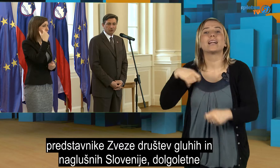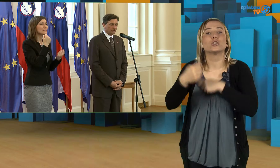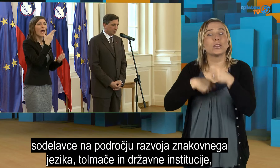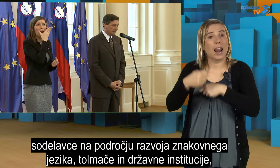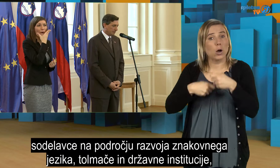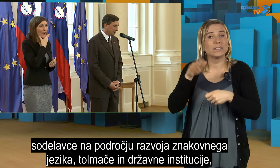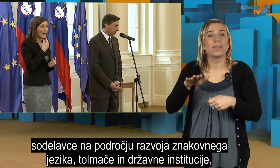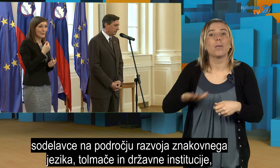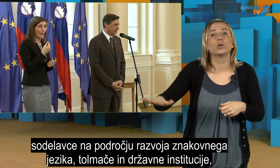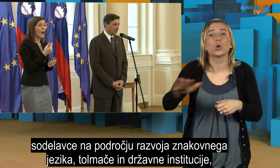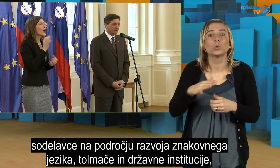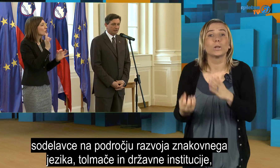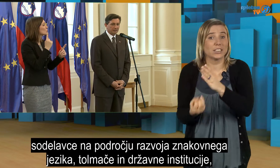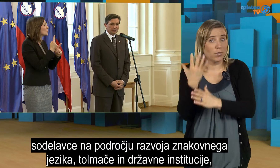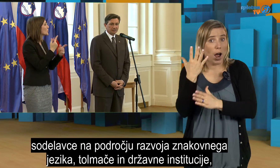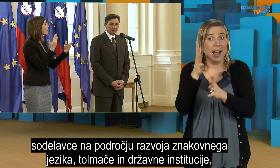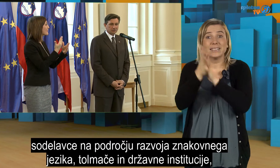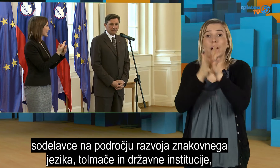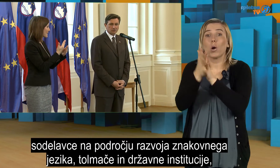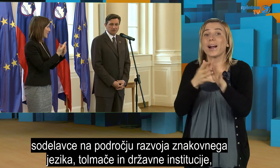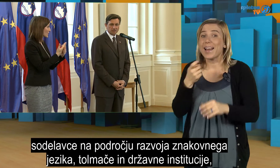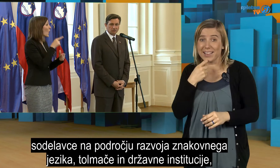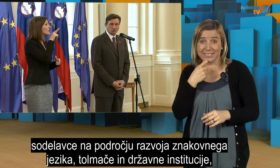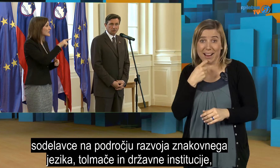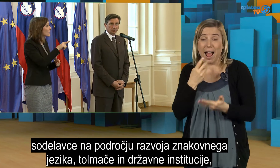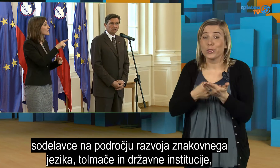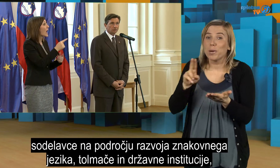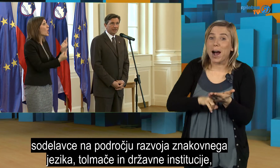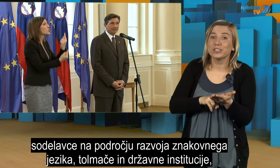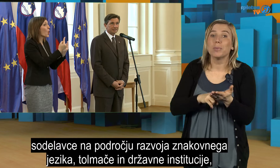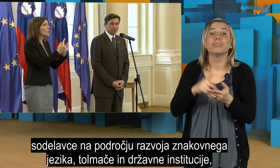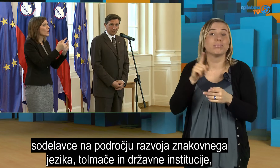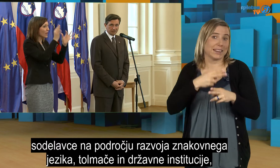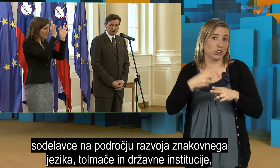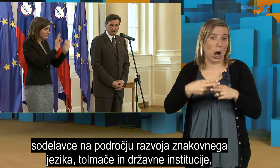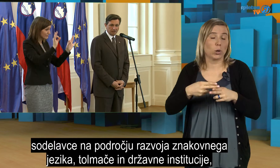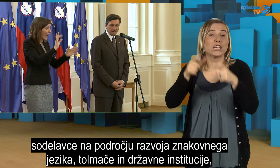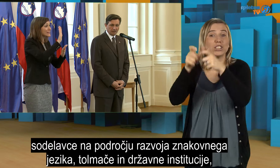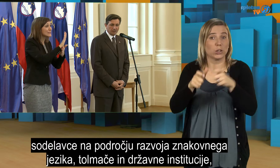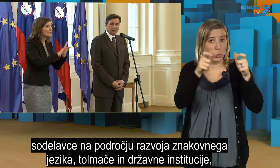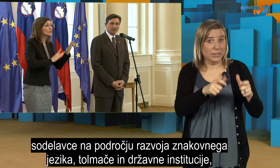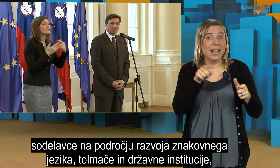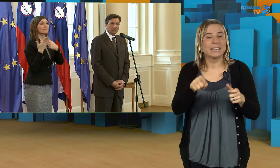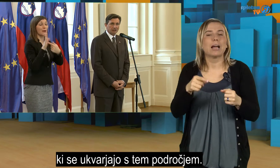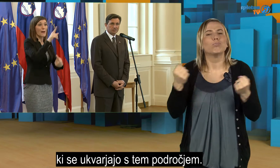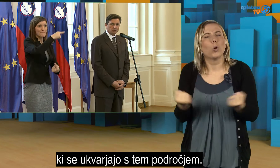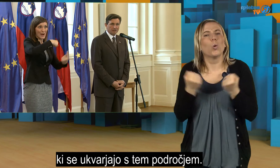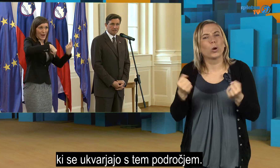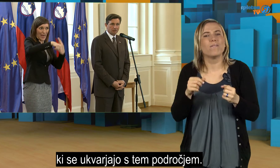področju razvoja znakovnega jezika, tolmače in državne institucije, ki se ukvarjajo s tem